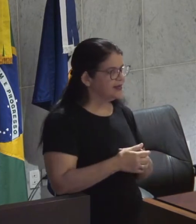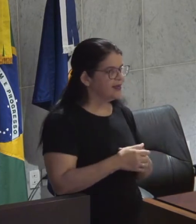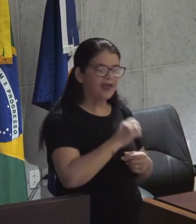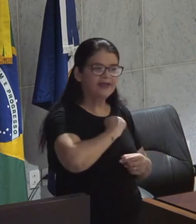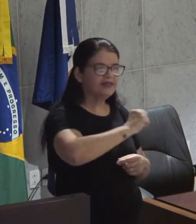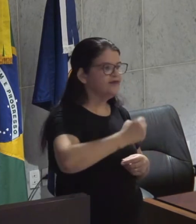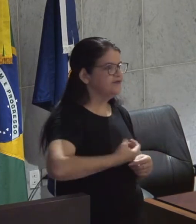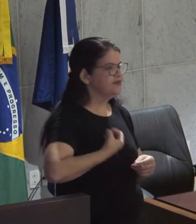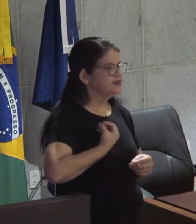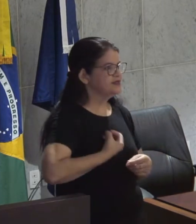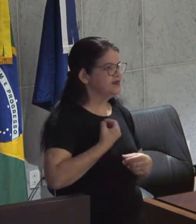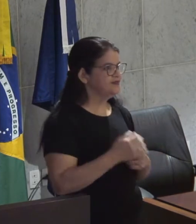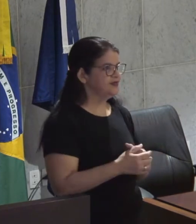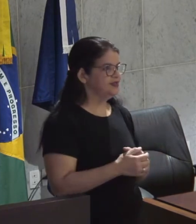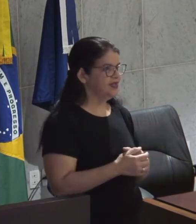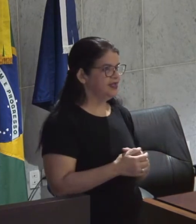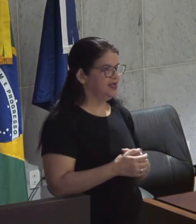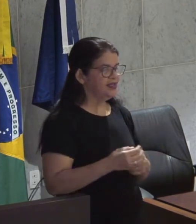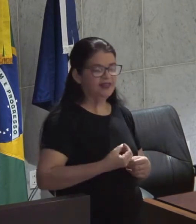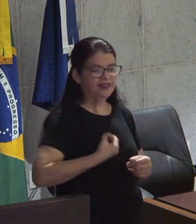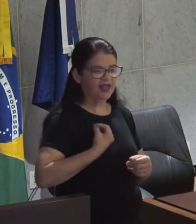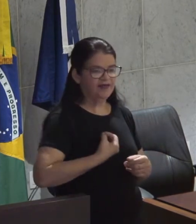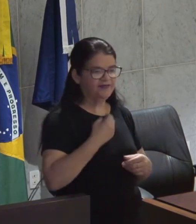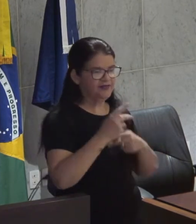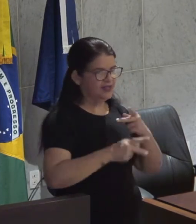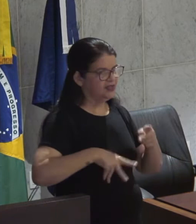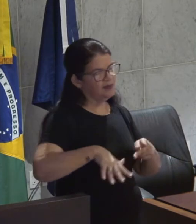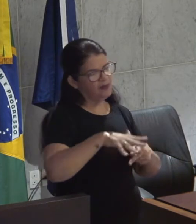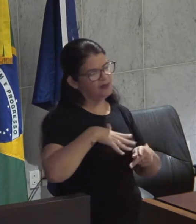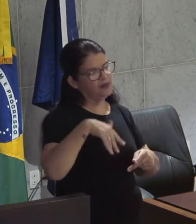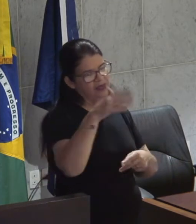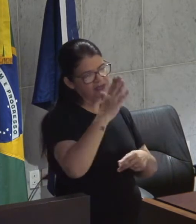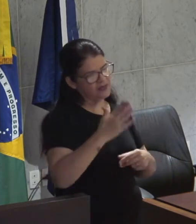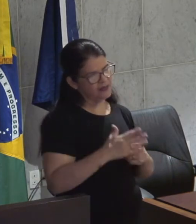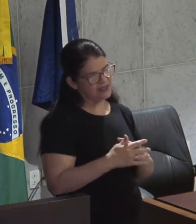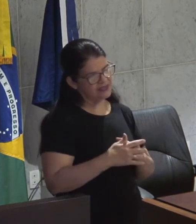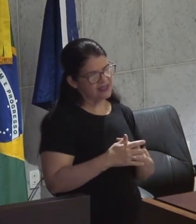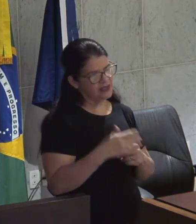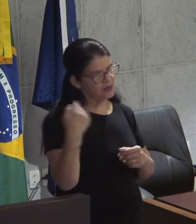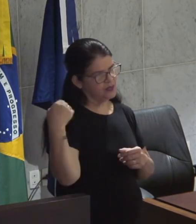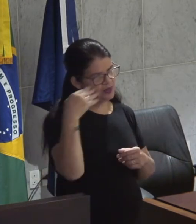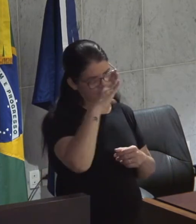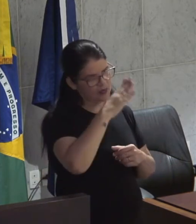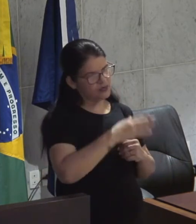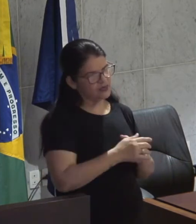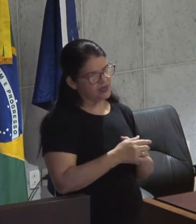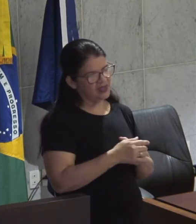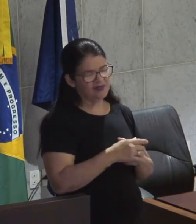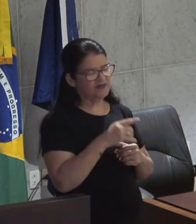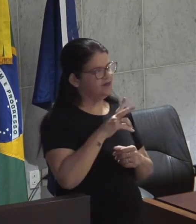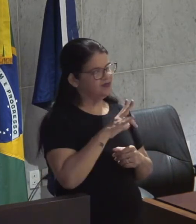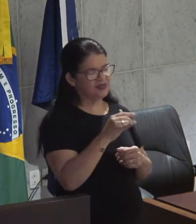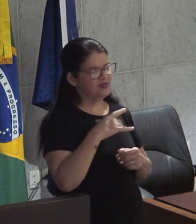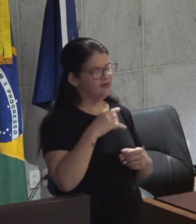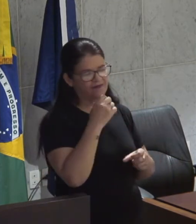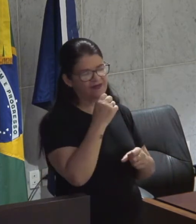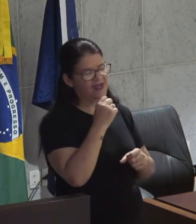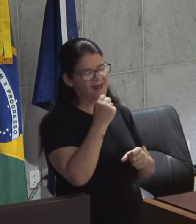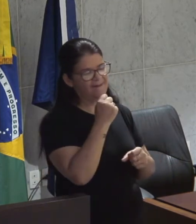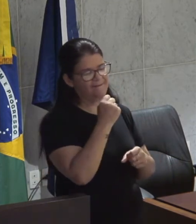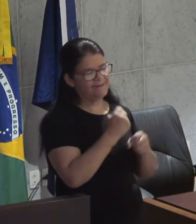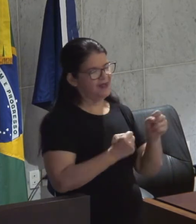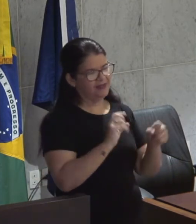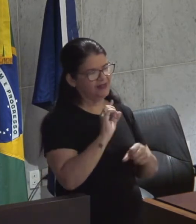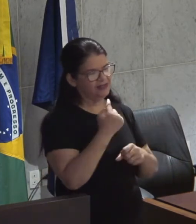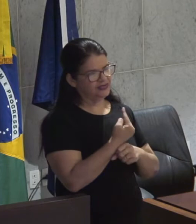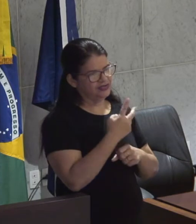defesa da vida da população brasileira. E Bolsonaro, você não vai nos matar, você